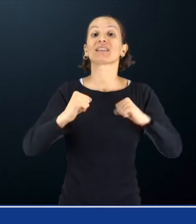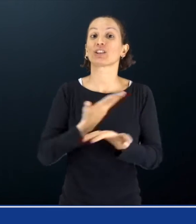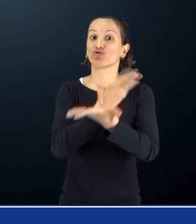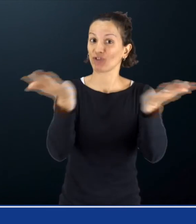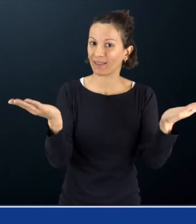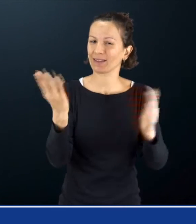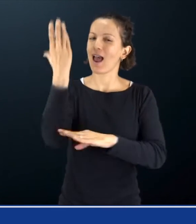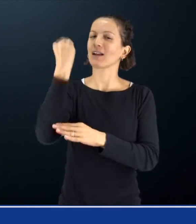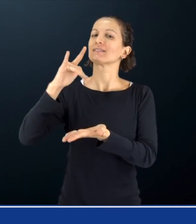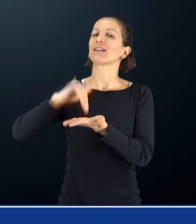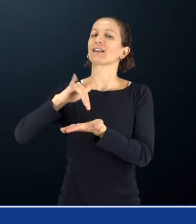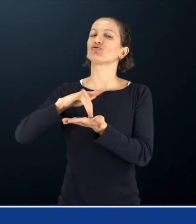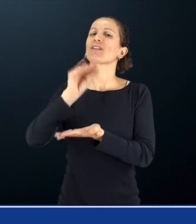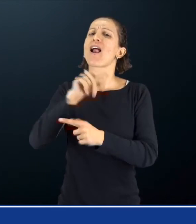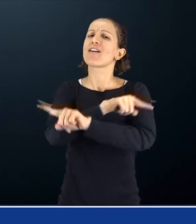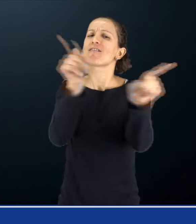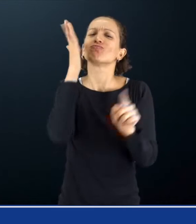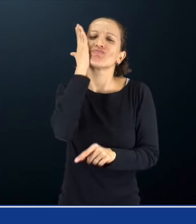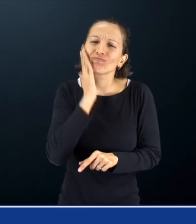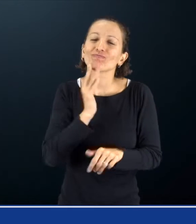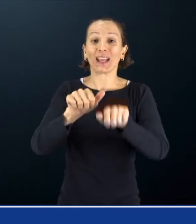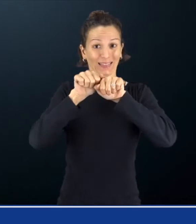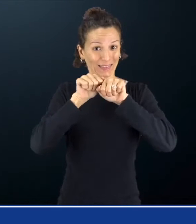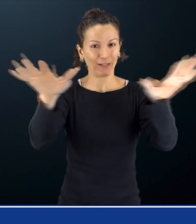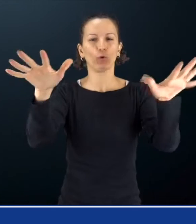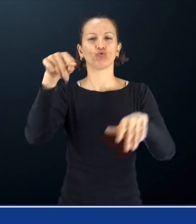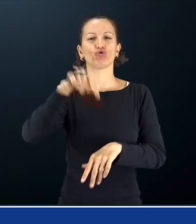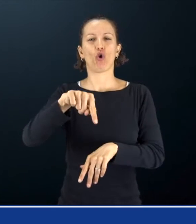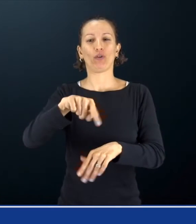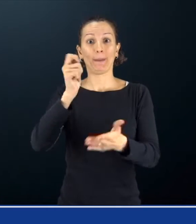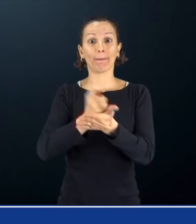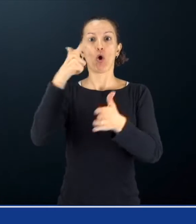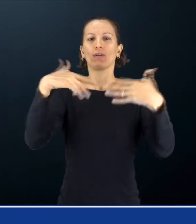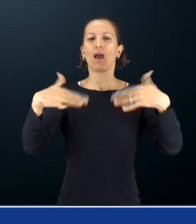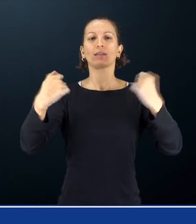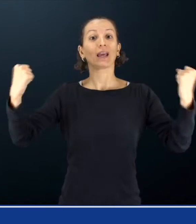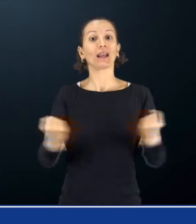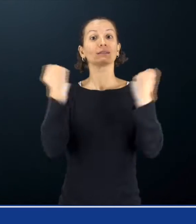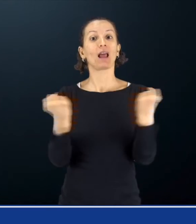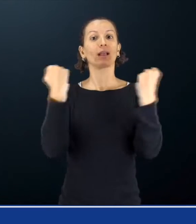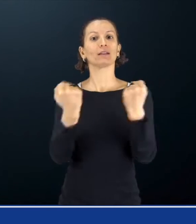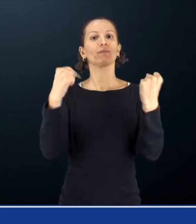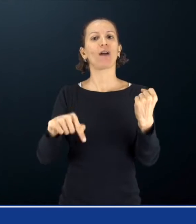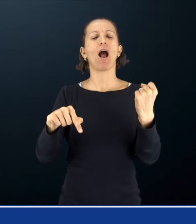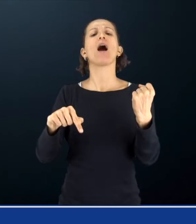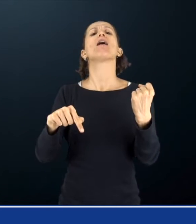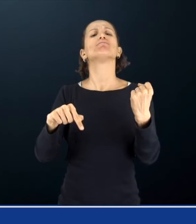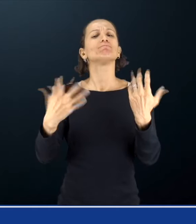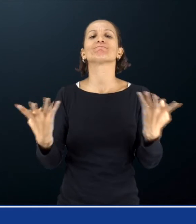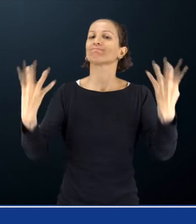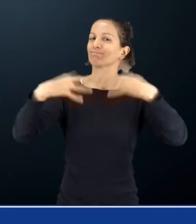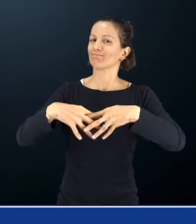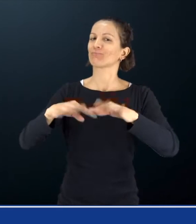Carissimi dirigenti, invitandovi a darne la massima diffusione, la sede centrale Enz, particolarmente attenta alle tematiche